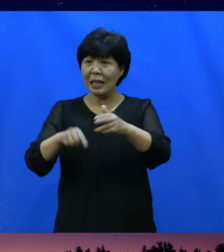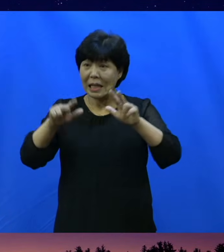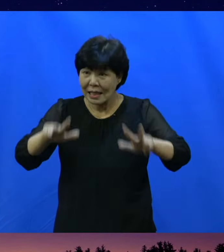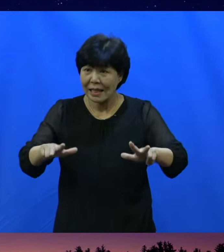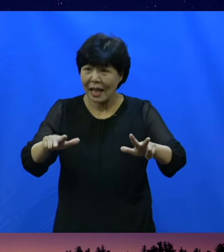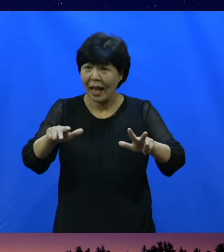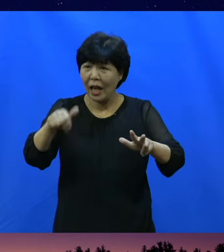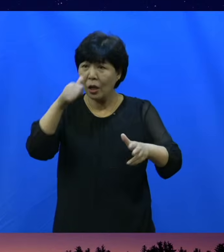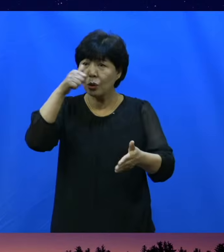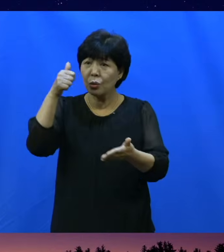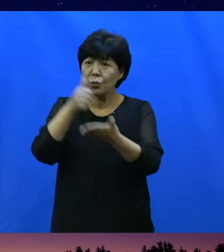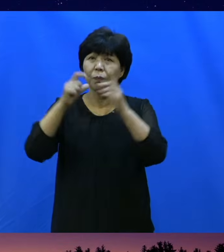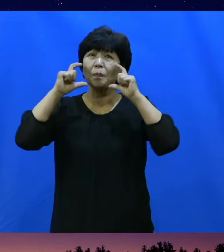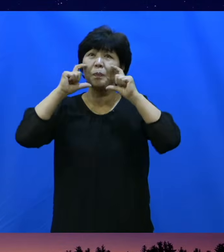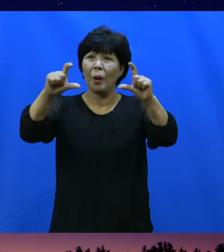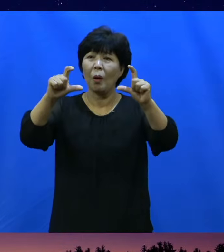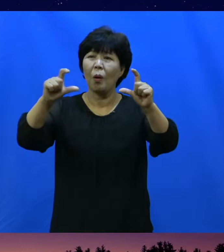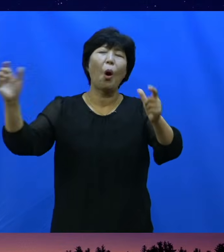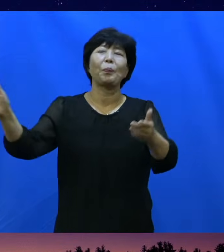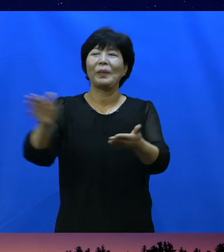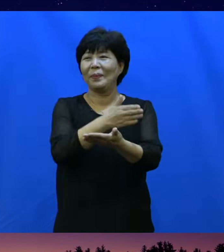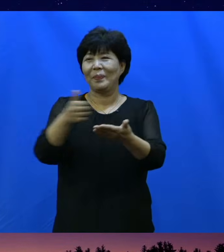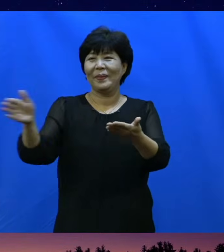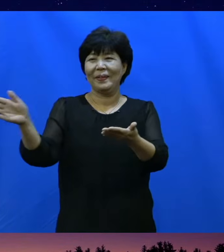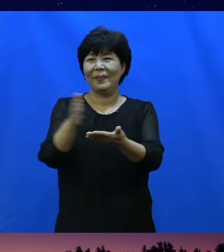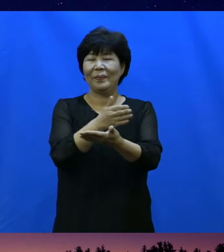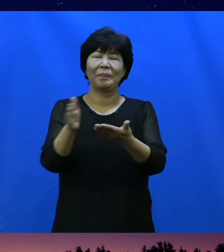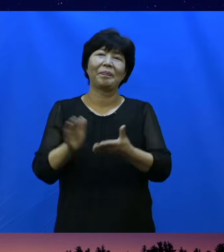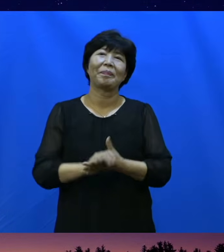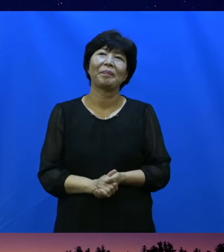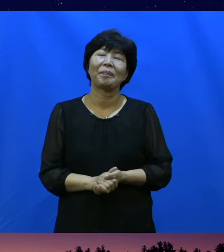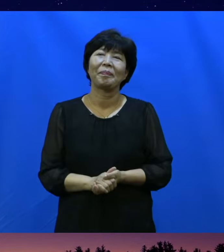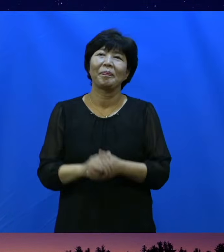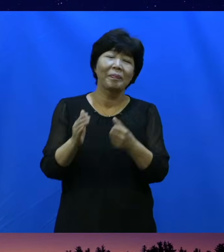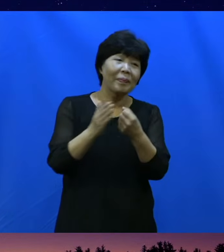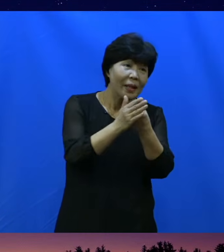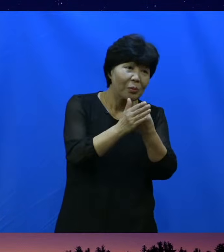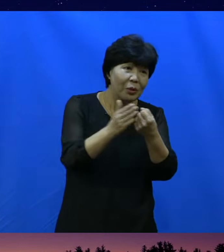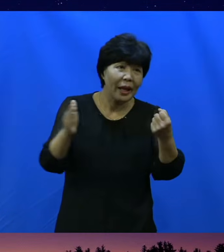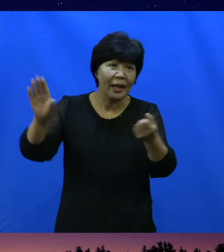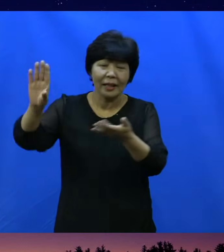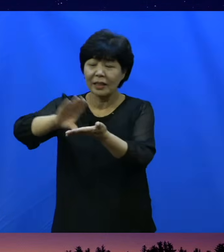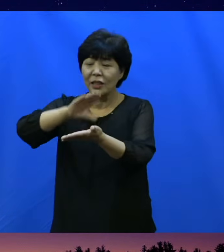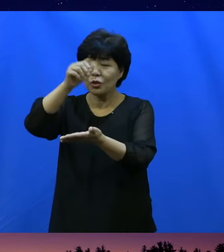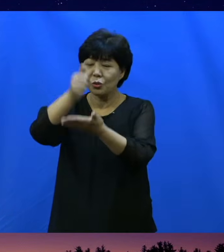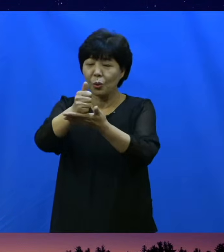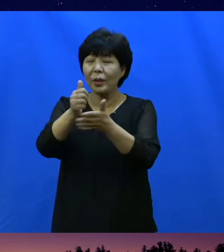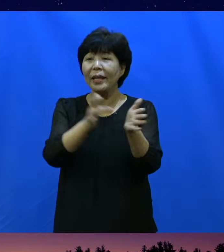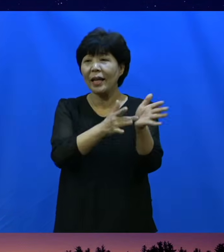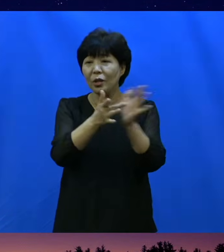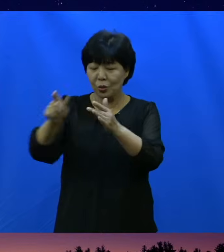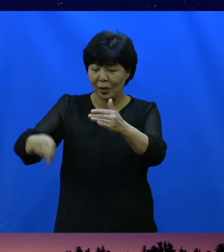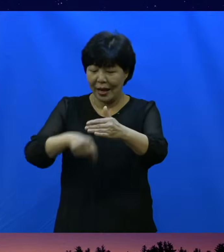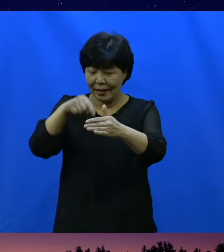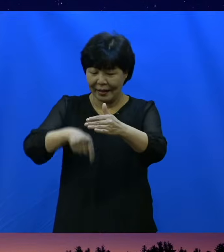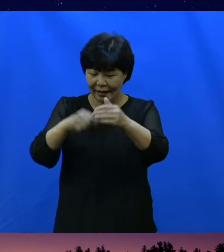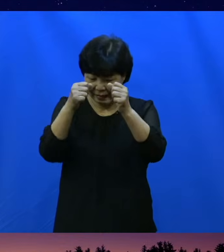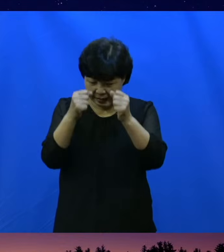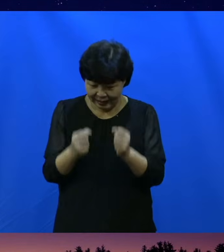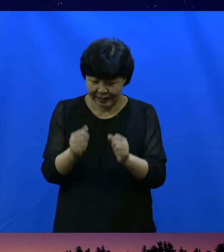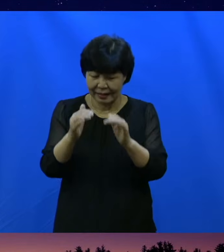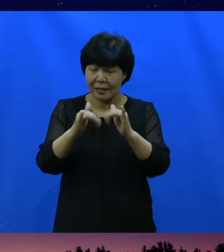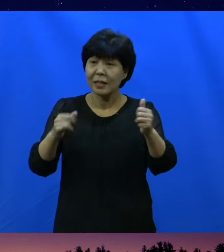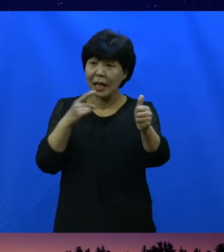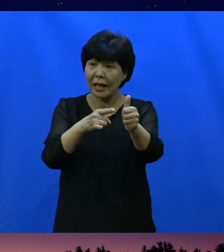8장 1절이 그렇게 중요합니다. 자유의 대헌장이에요. 그러므로 그리스도 예수 안에 있는 자에게는